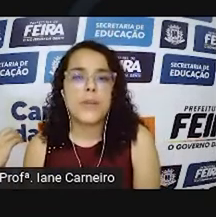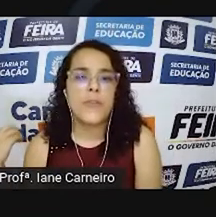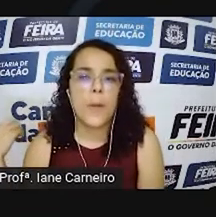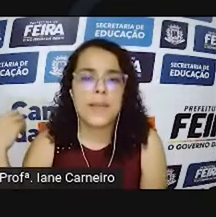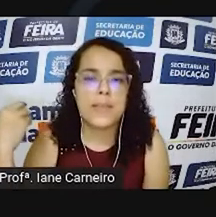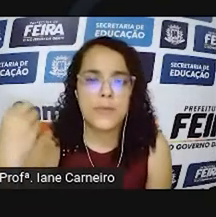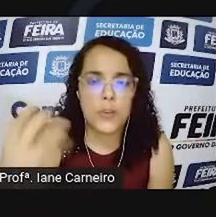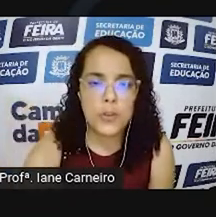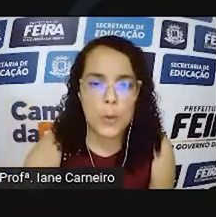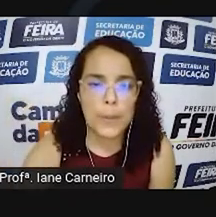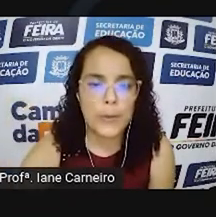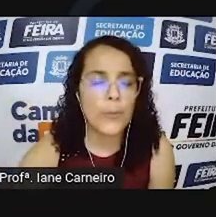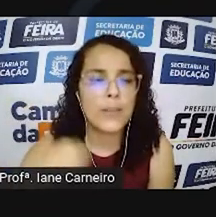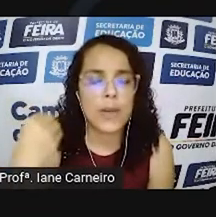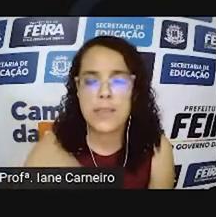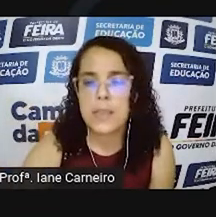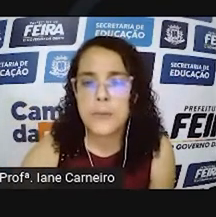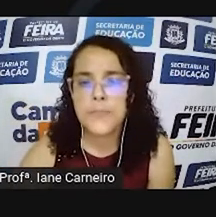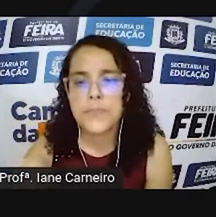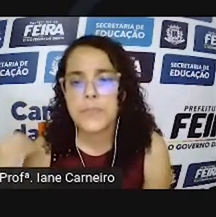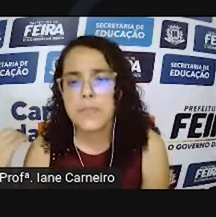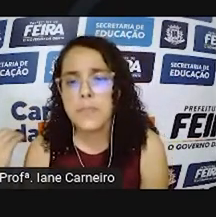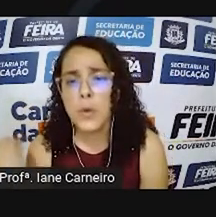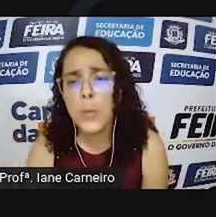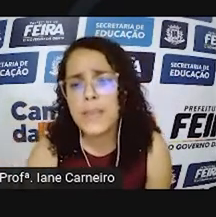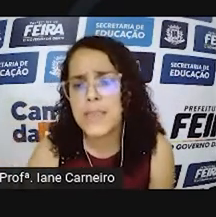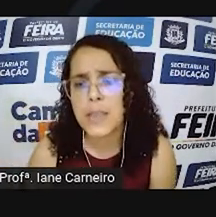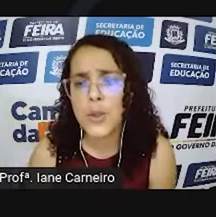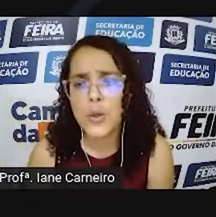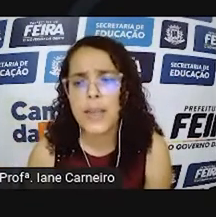lives sobre uma educação